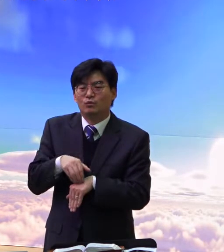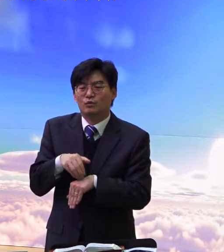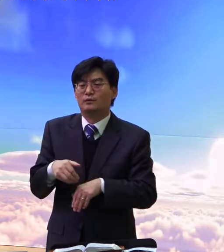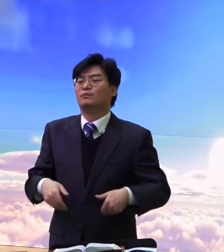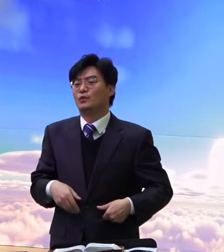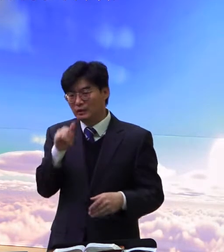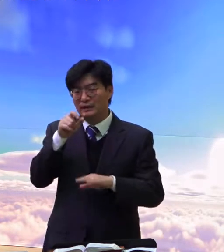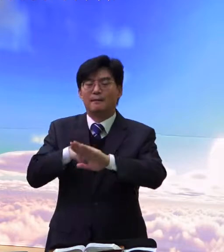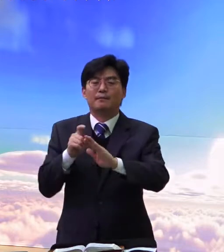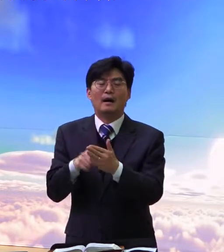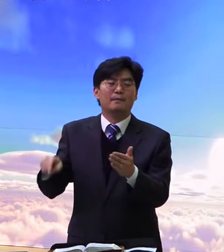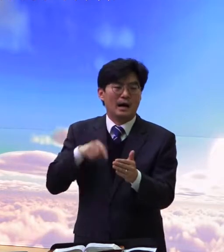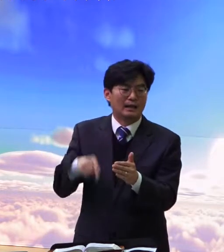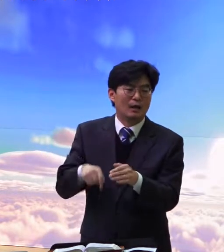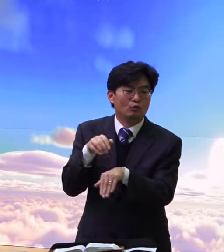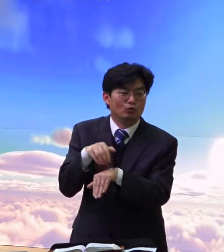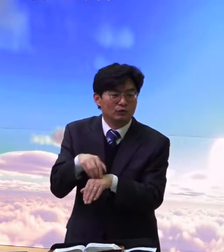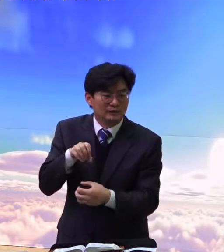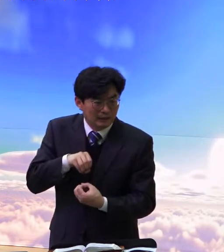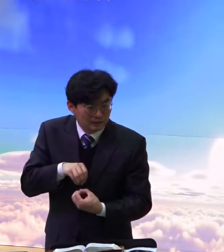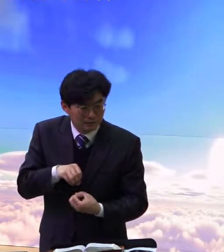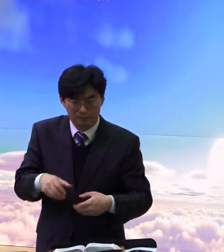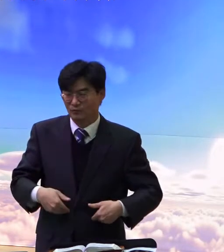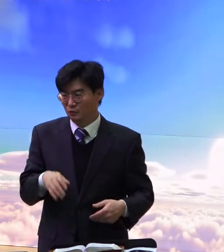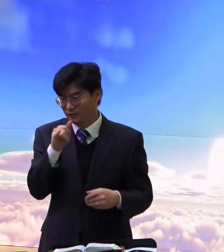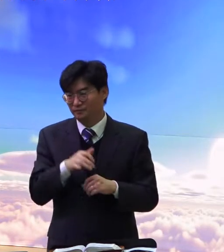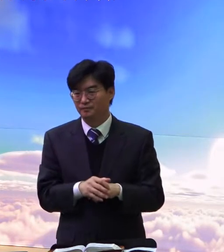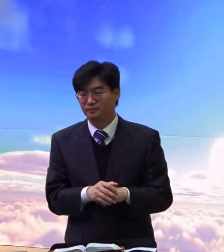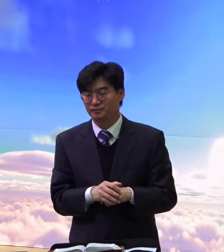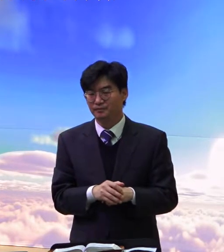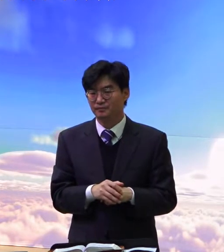예수께서 세우시고 그분의 사도들이 전한 신앙이 아니다.